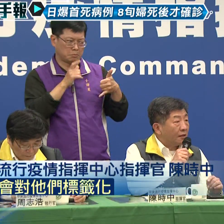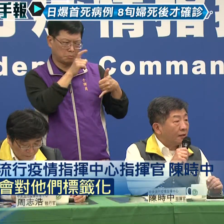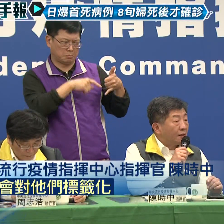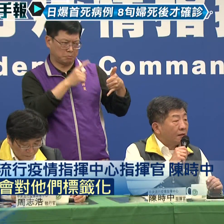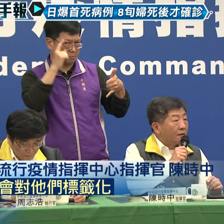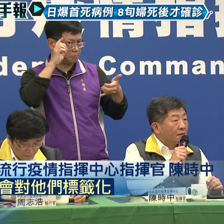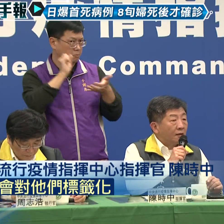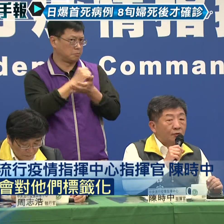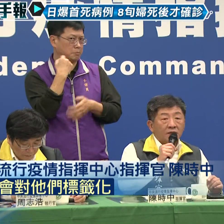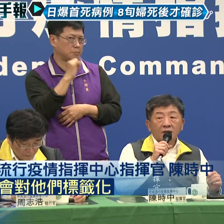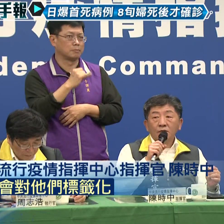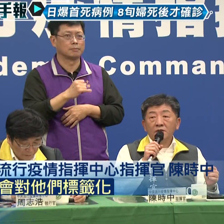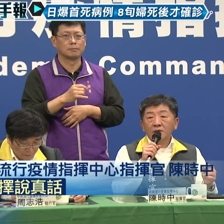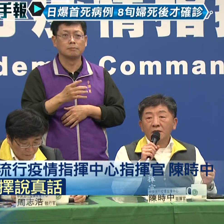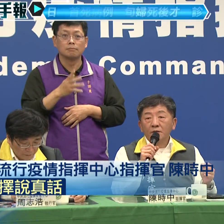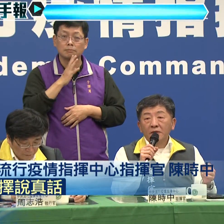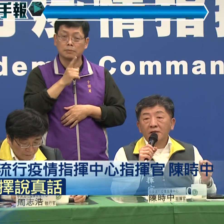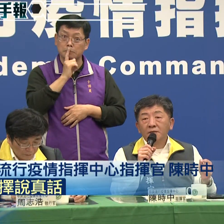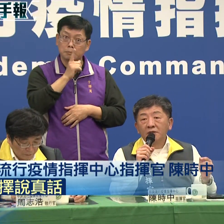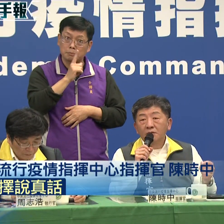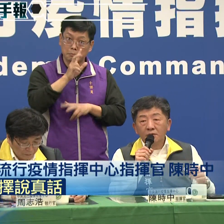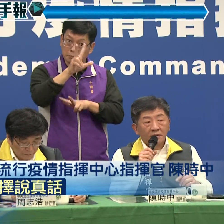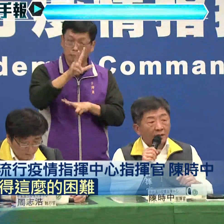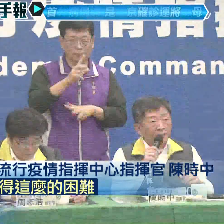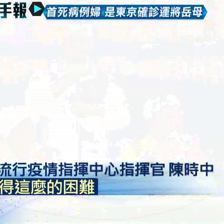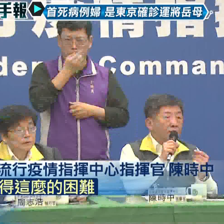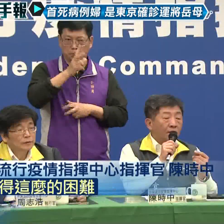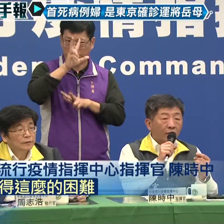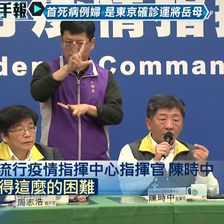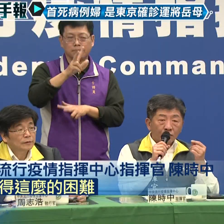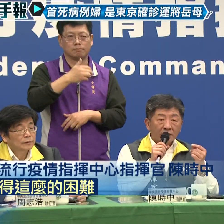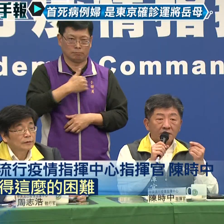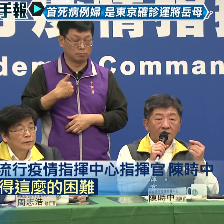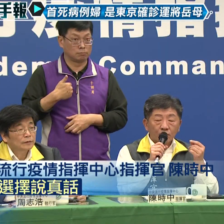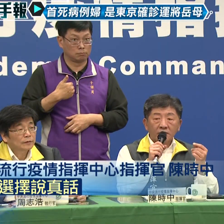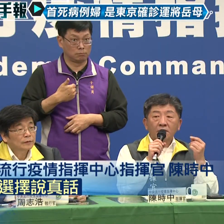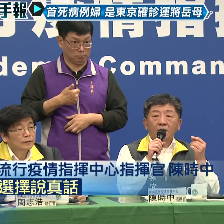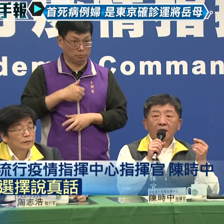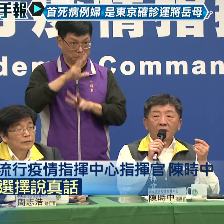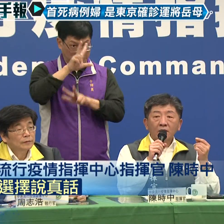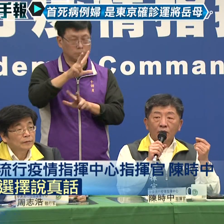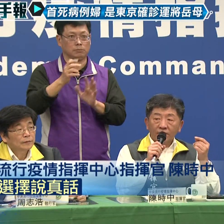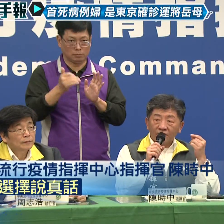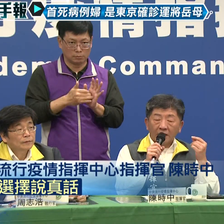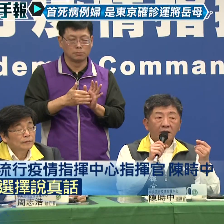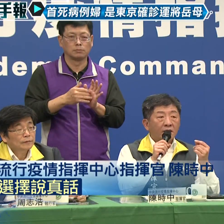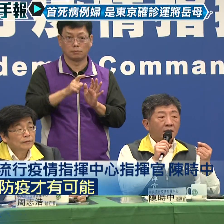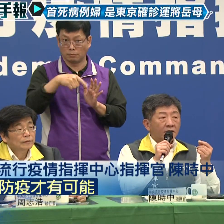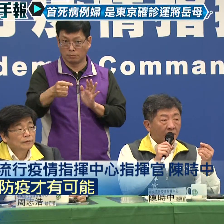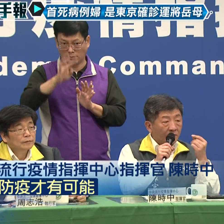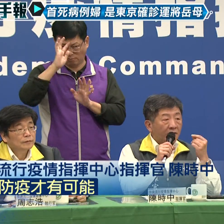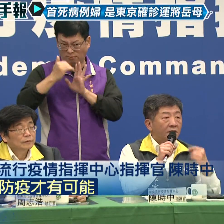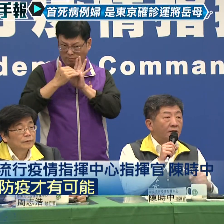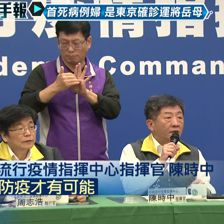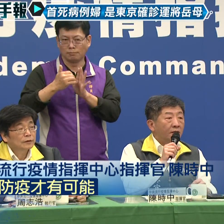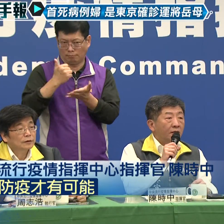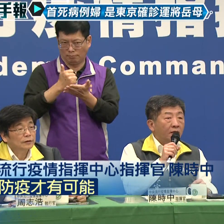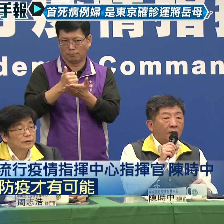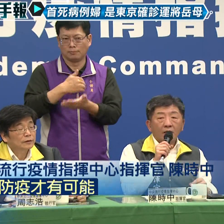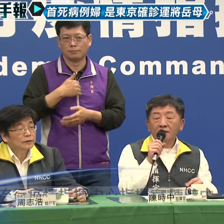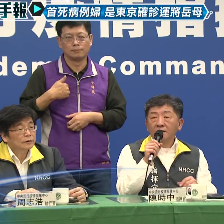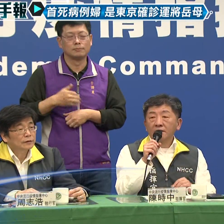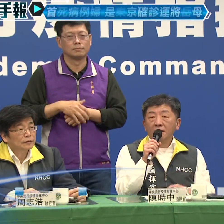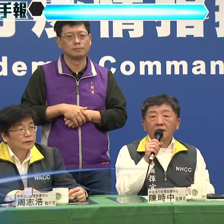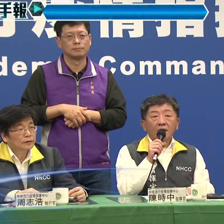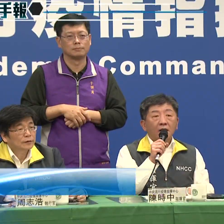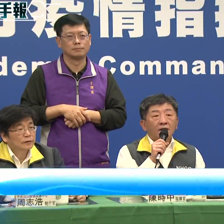化，那选择说真话就变得这么的困难。唯有选择说真话，我们防疫才有可能。 只有真话